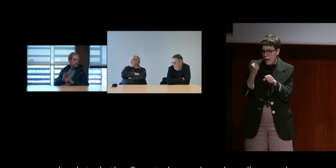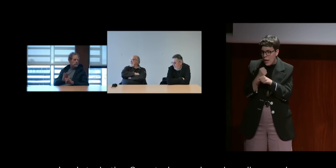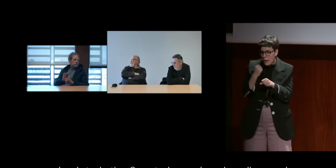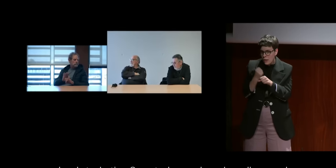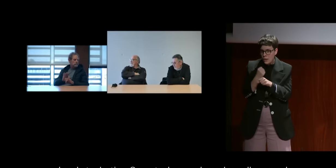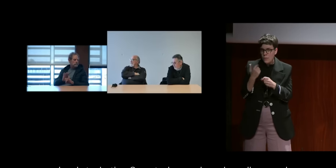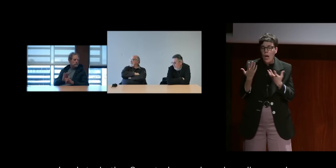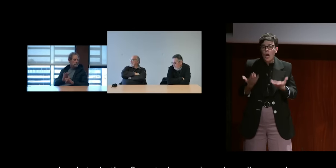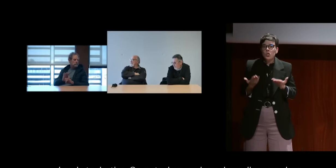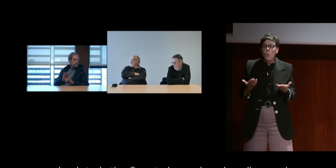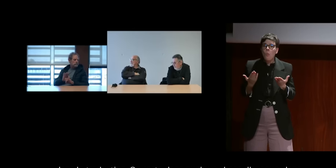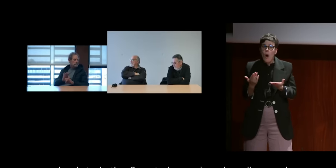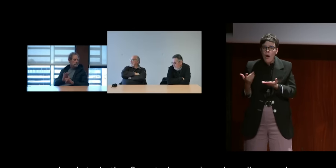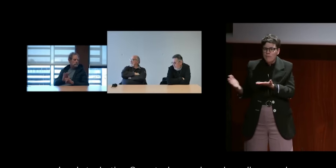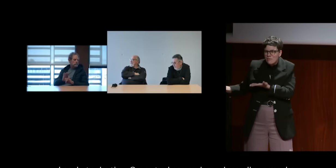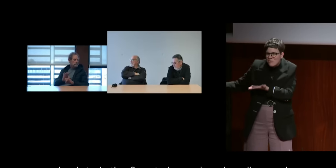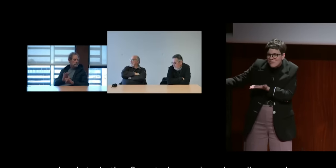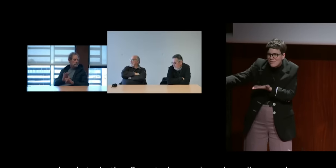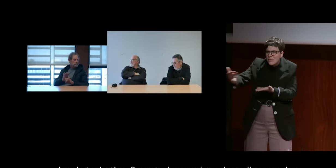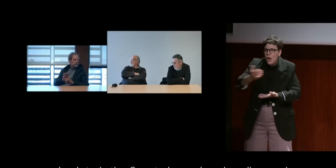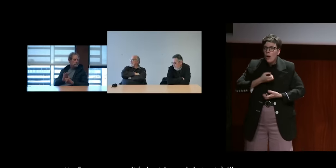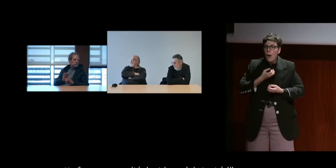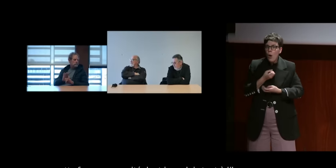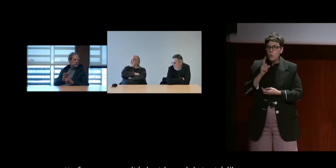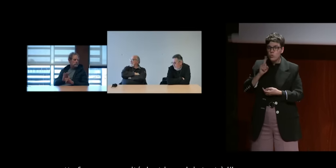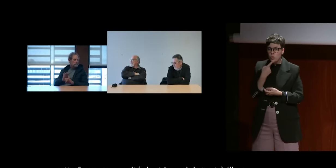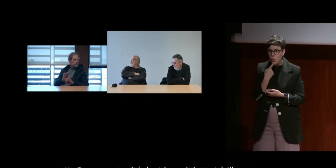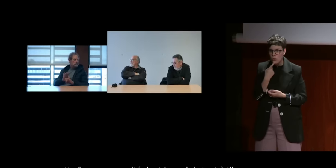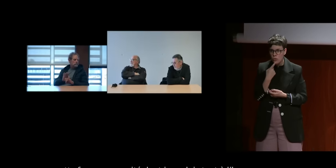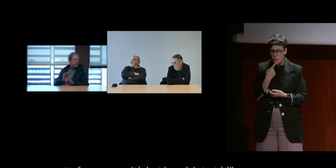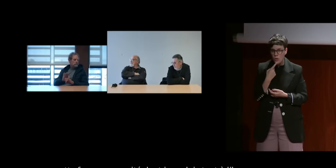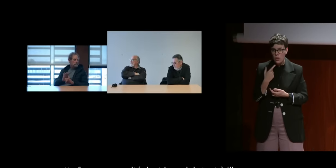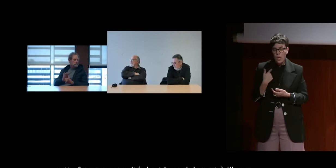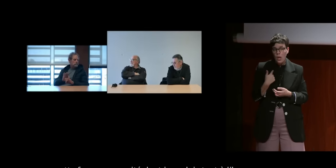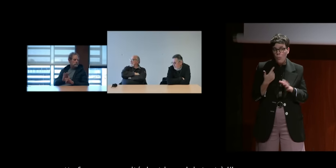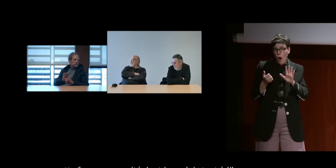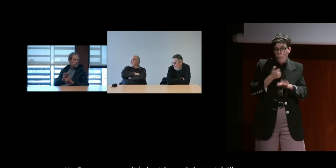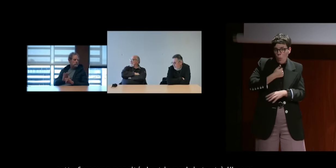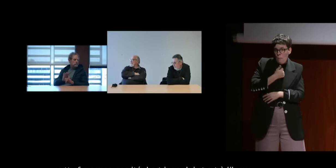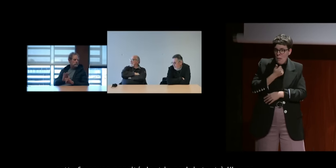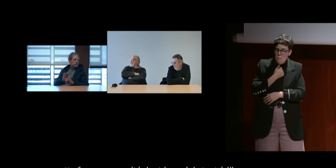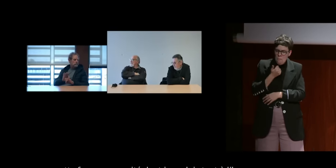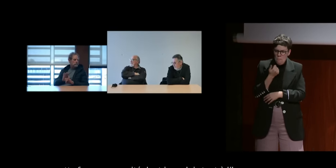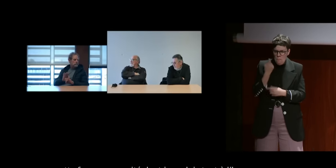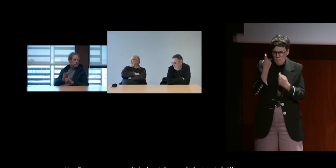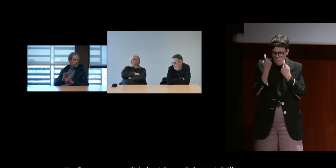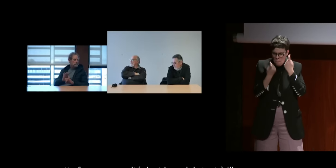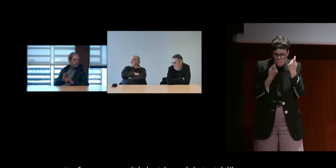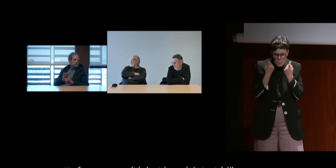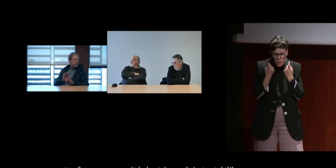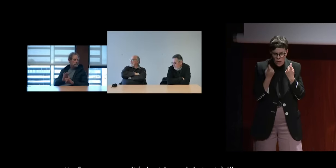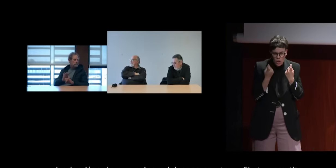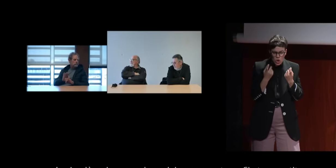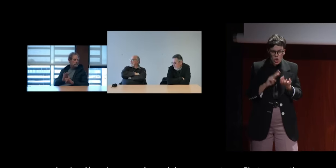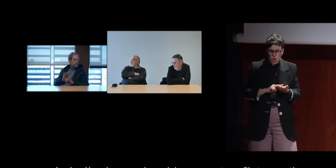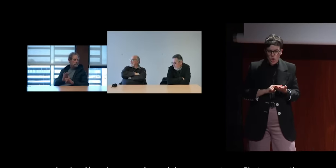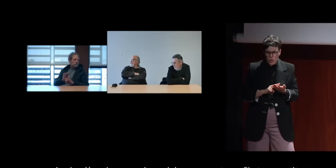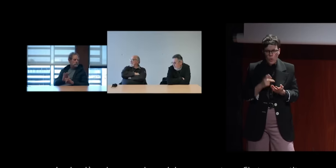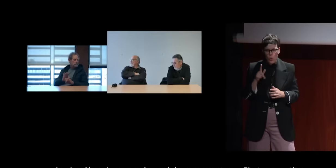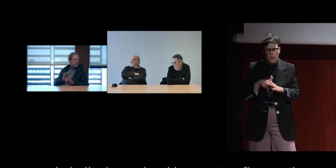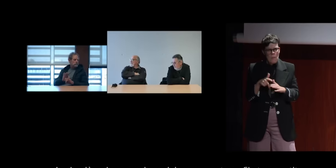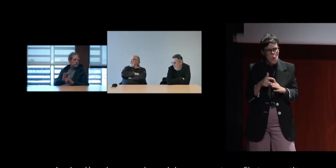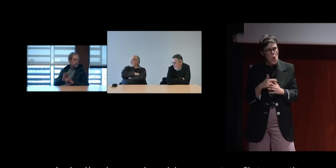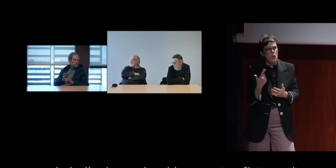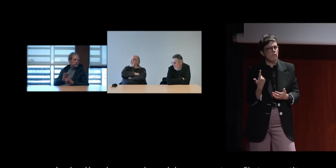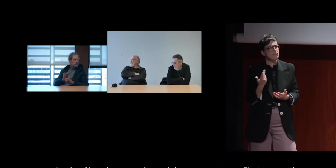C'est une petite vidéo de mon travail que je suis en train de collecter des paroles de sourds actuellement. Et je me posais